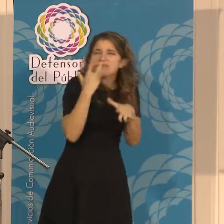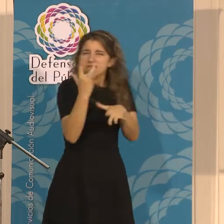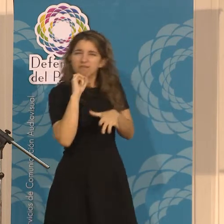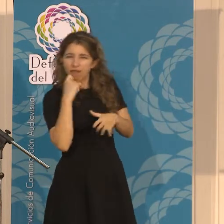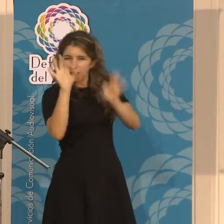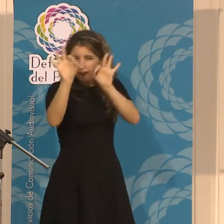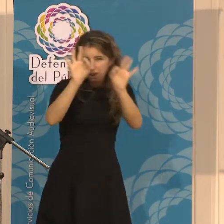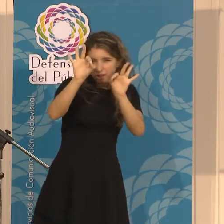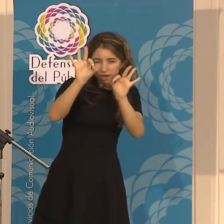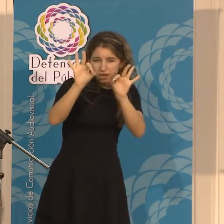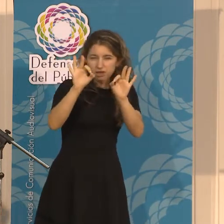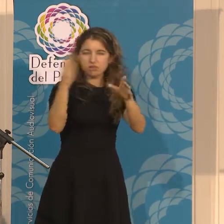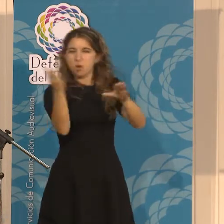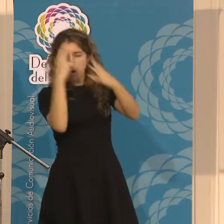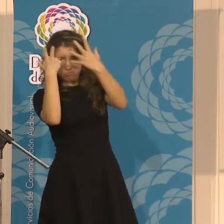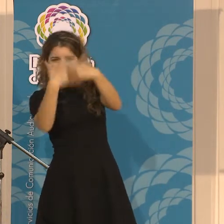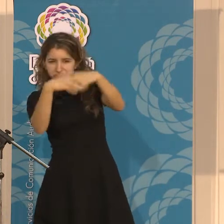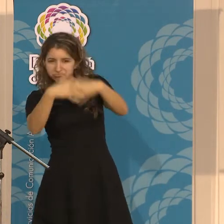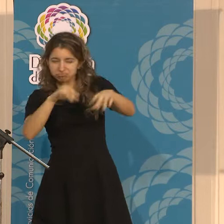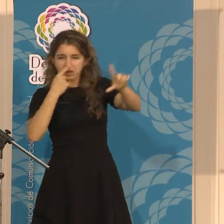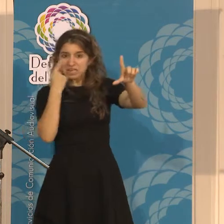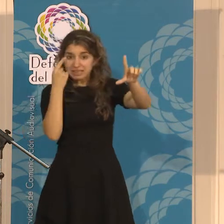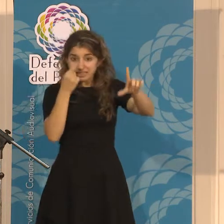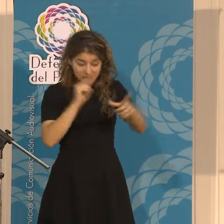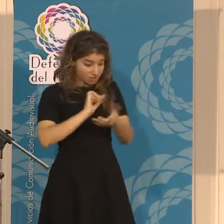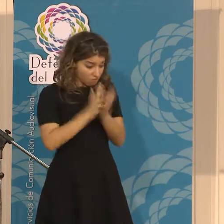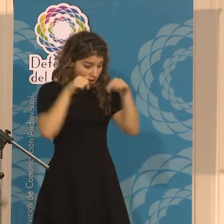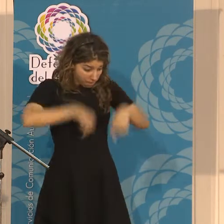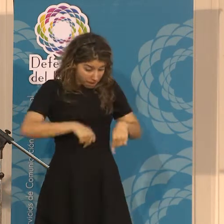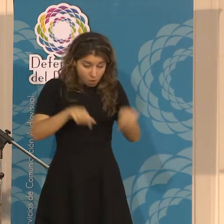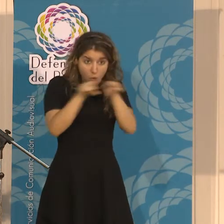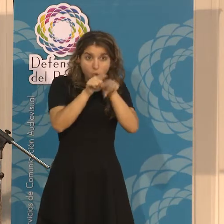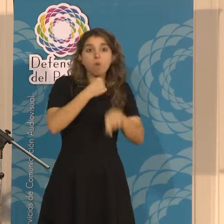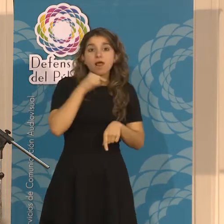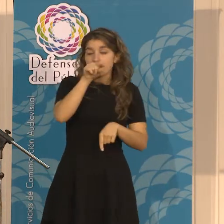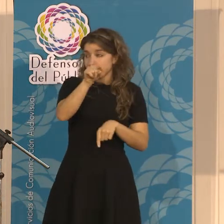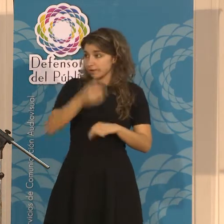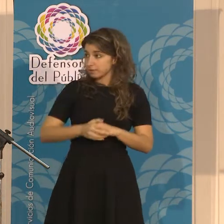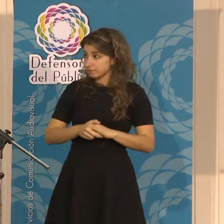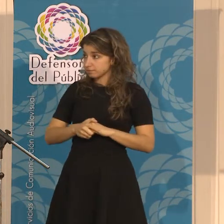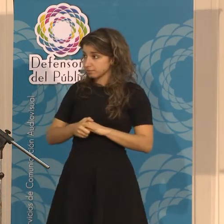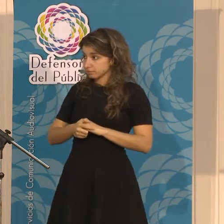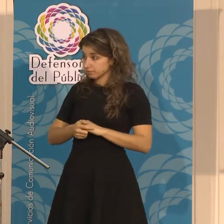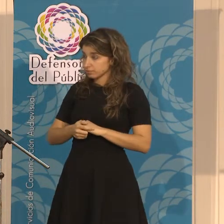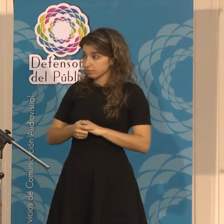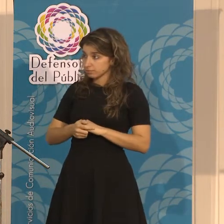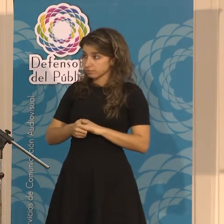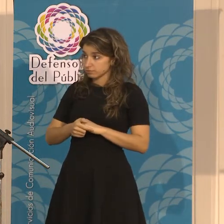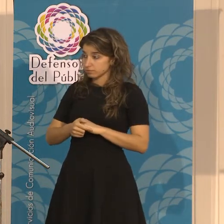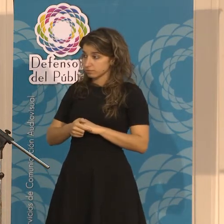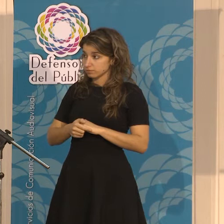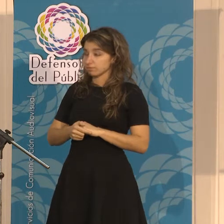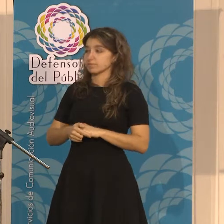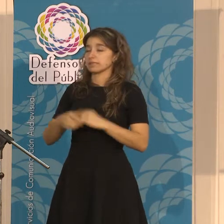cuanto al proceso de reflexión y de puesta en marcha de la interpelación a sus audiencias quiero decir si